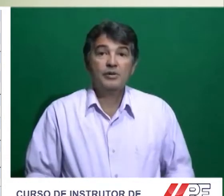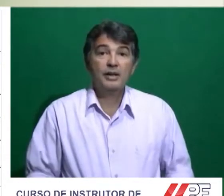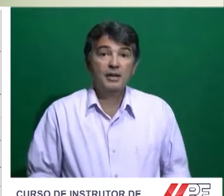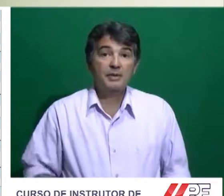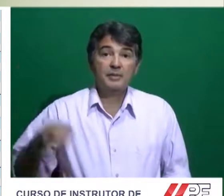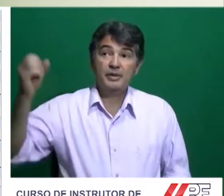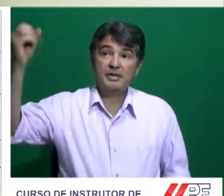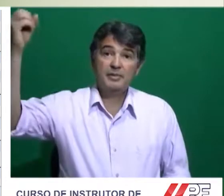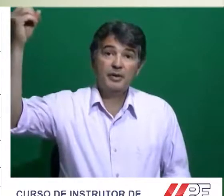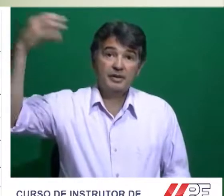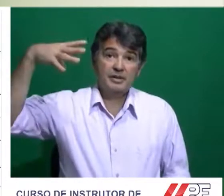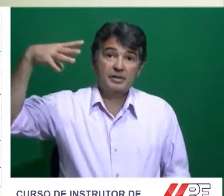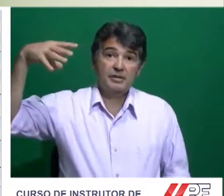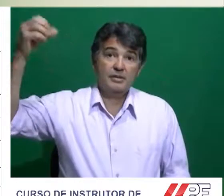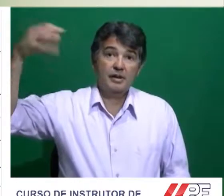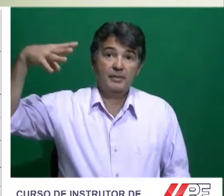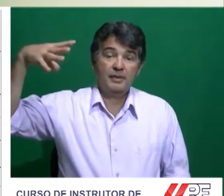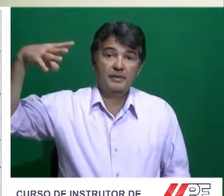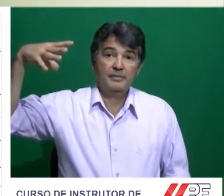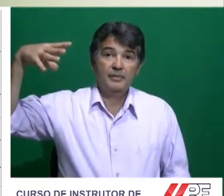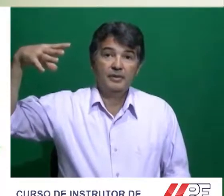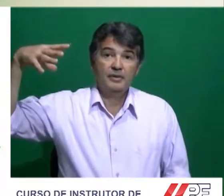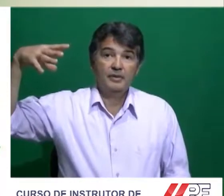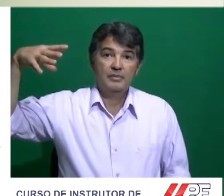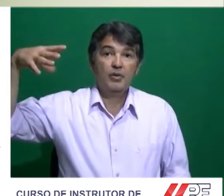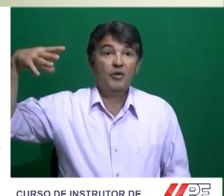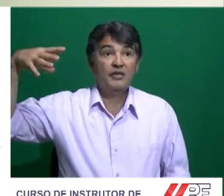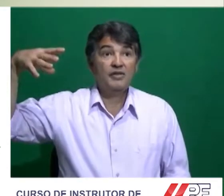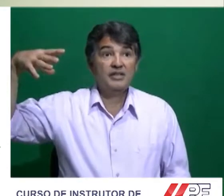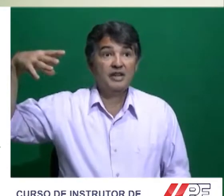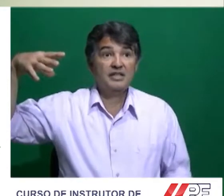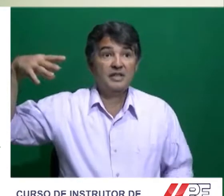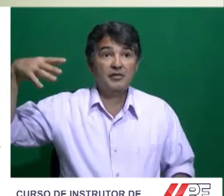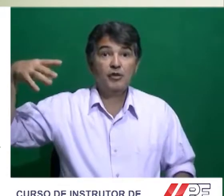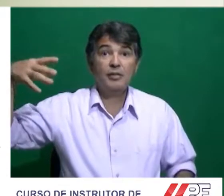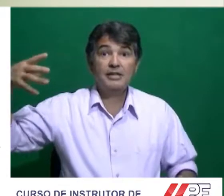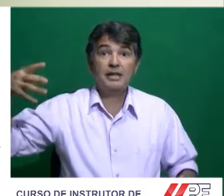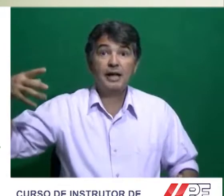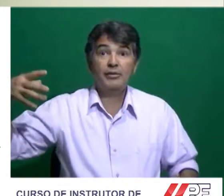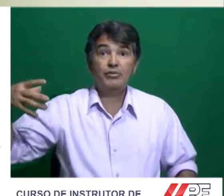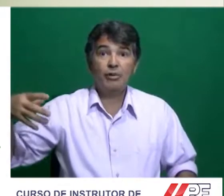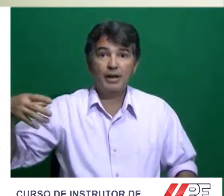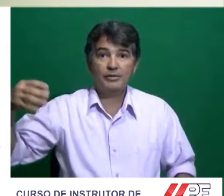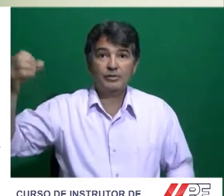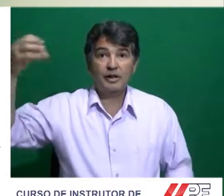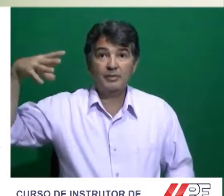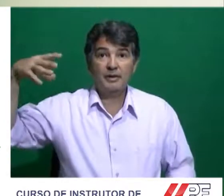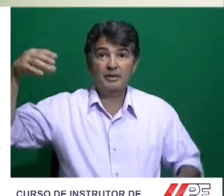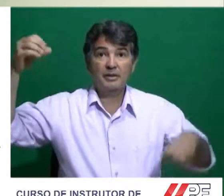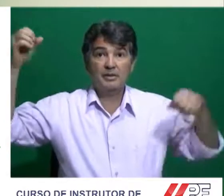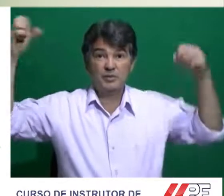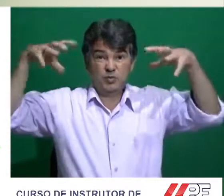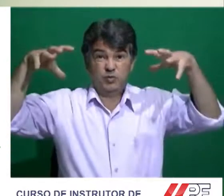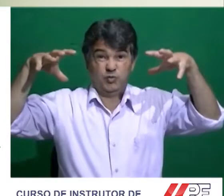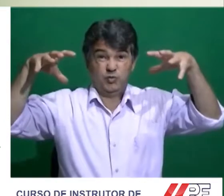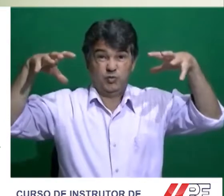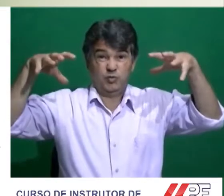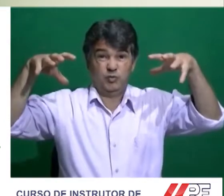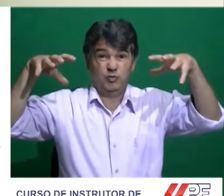O sinal de lâmpada, por exemplo, é este. Lâmpada. Como é que você vai dizer que ficou mais claro no quarto? Lâmpada.